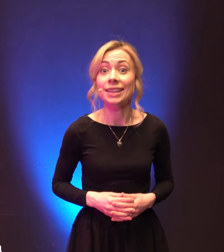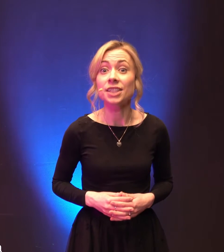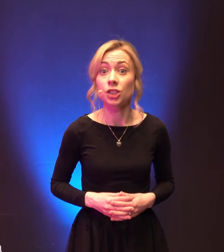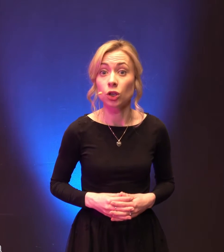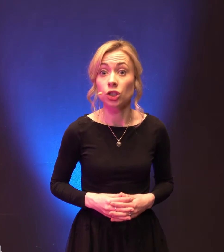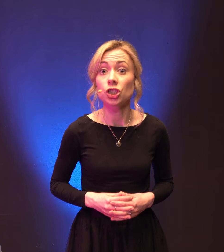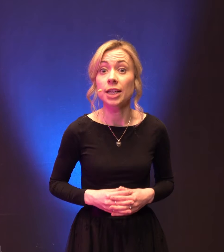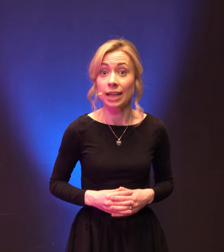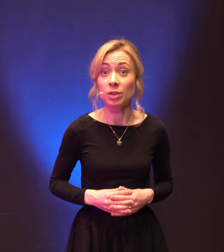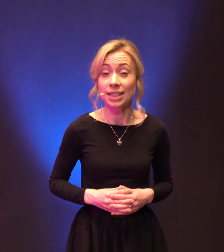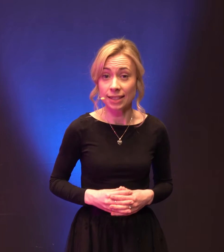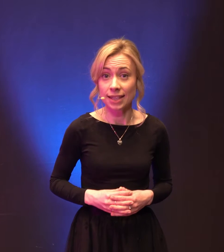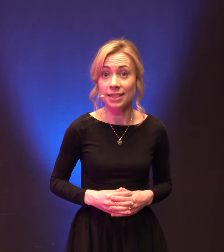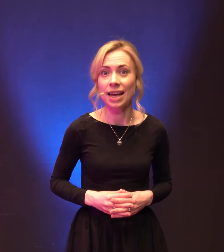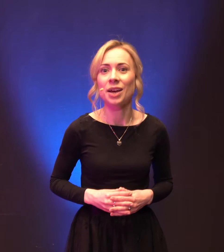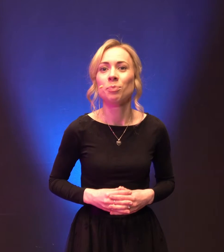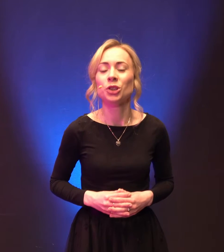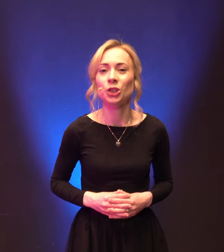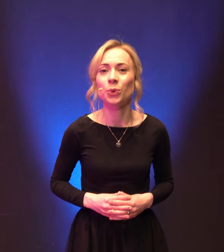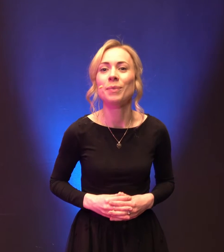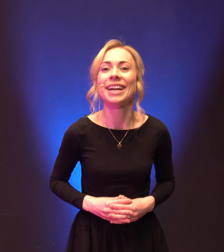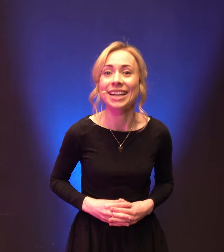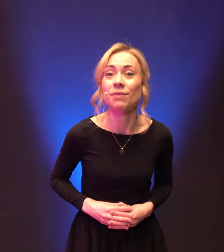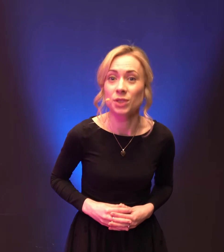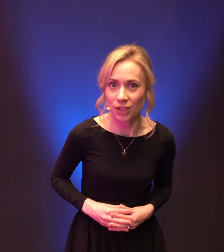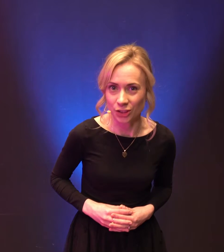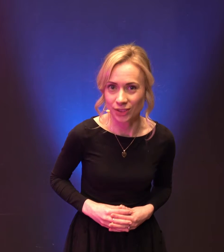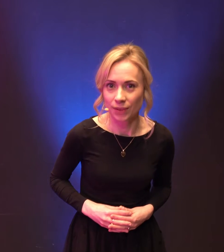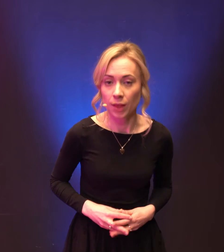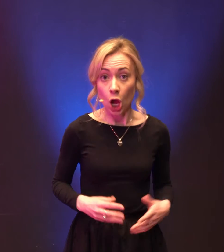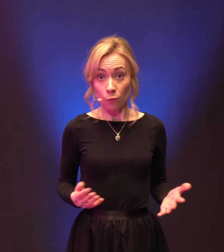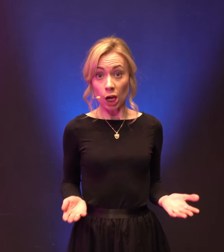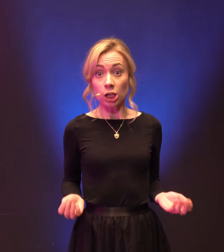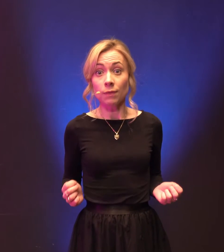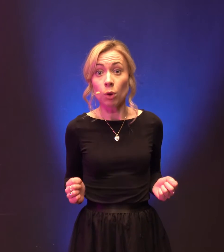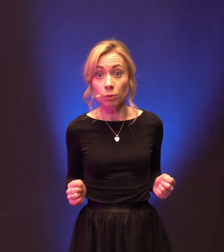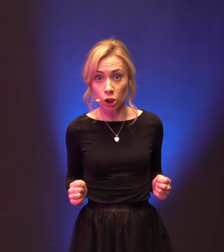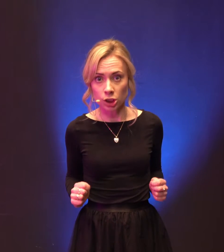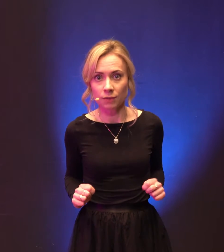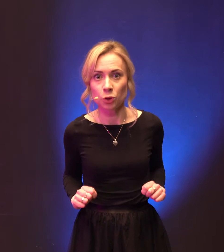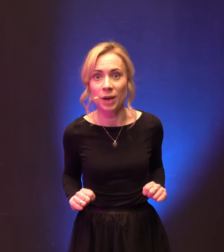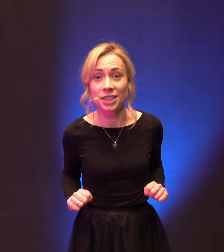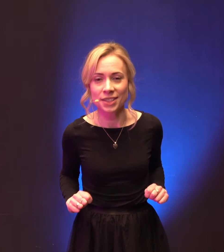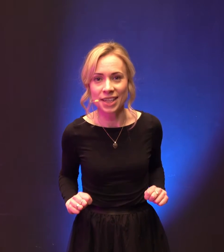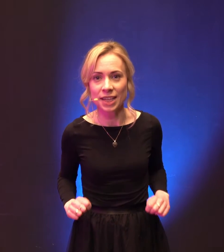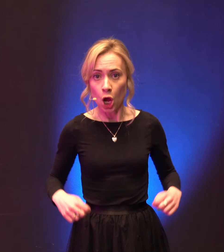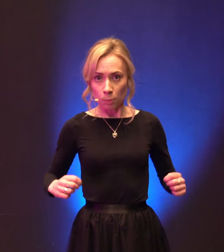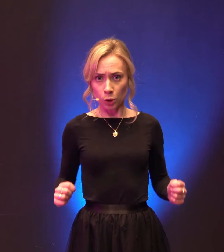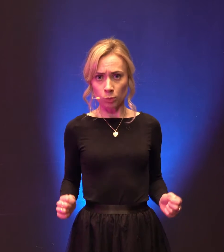fantazji zoologicznej Camilla Saint-Saensa pod tytułem Karnawał Zwierząt. W karnawałowym przedstawieniu pana Saint-Saensa biorą